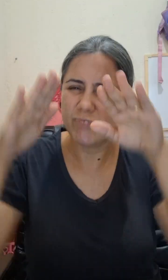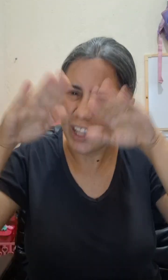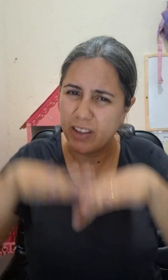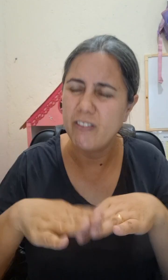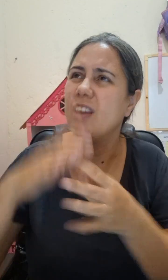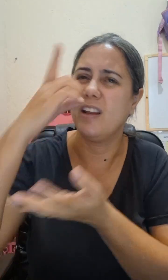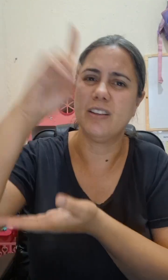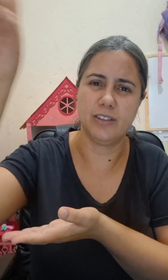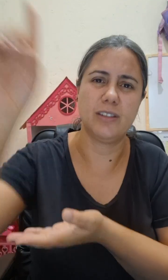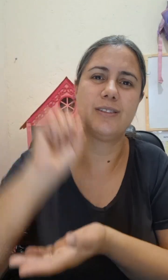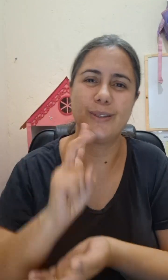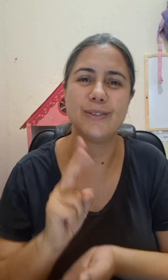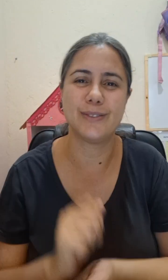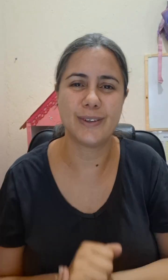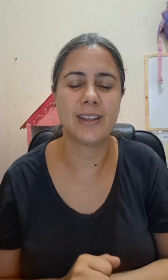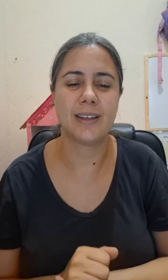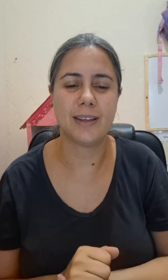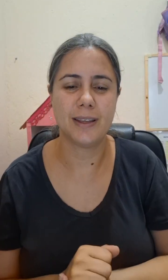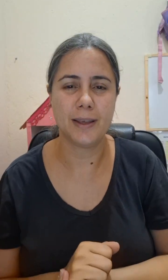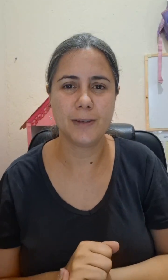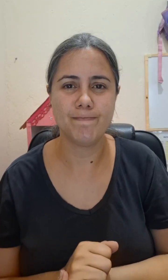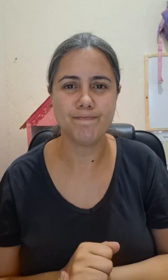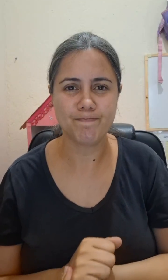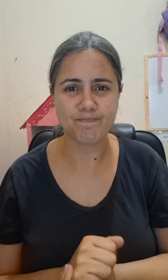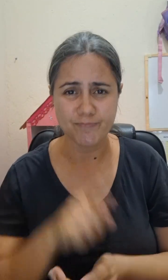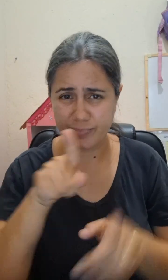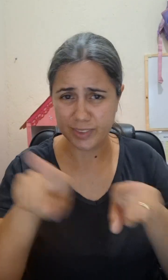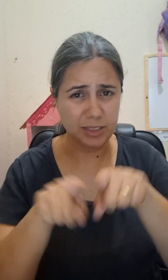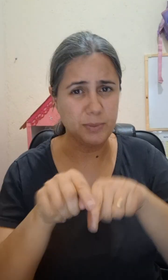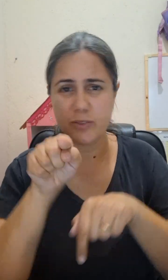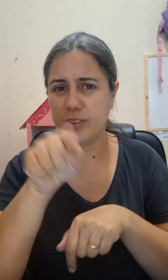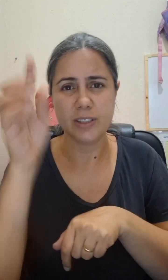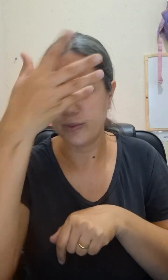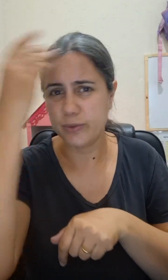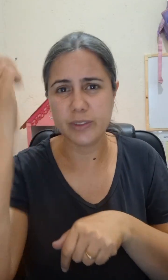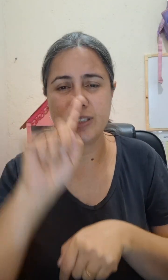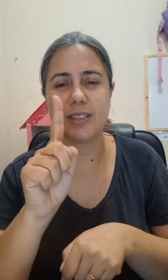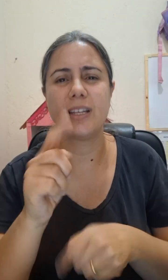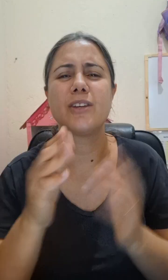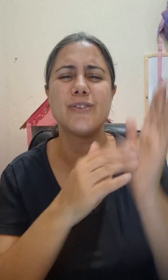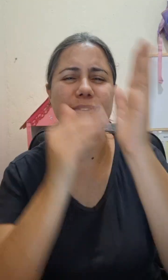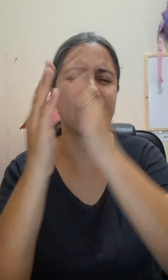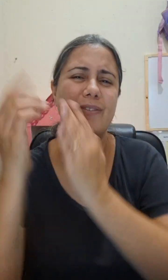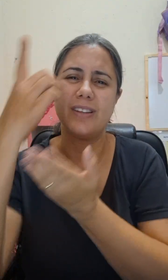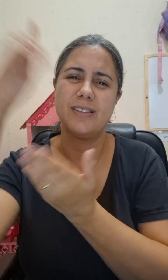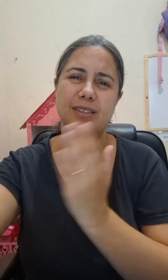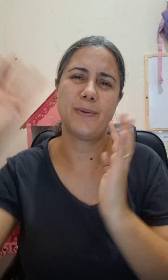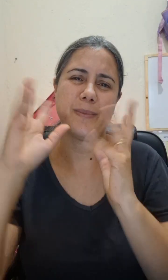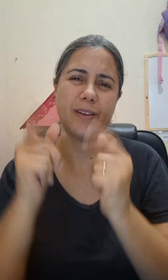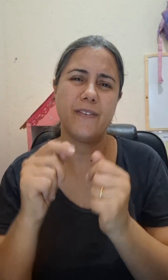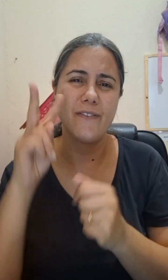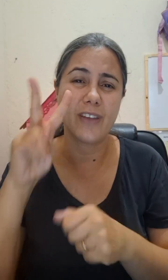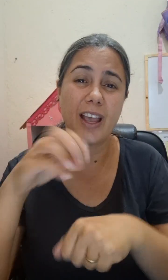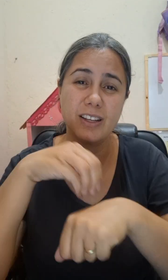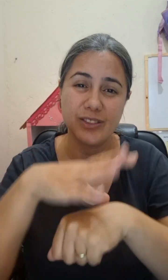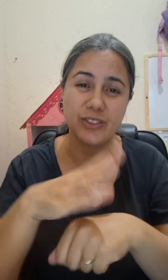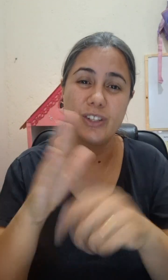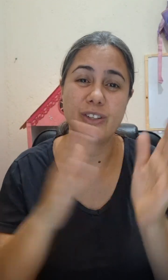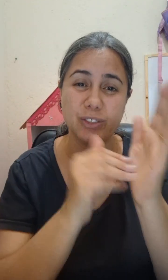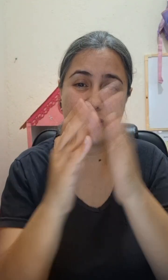Deus com reverência a Ele, ok? Também você não se esqueça de louvar esse Deus maravilhoso. Veja a dica